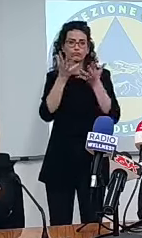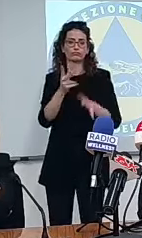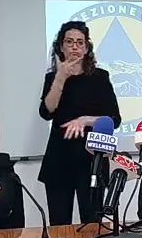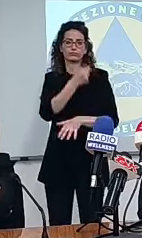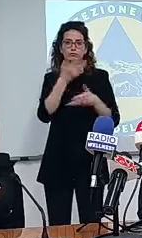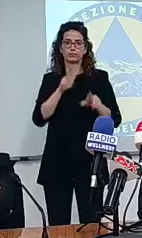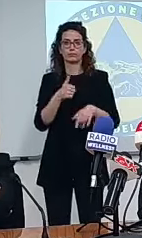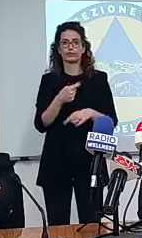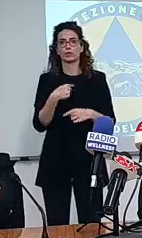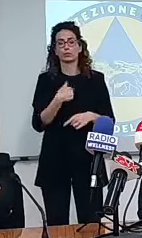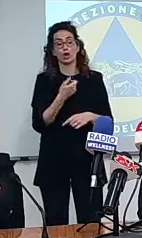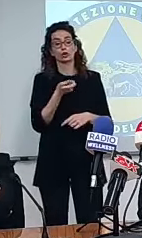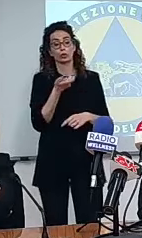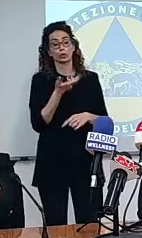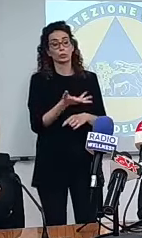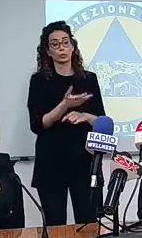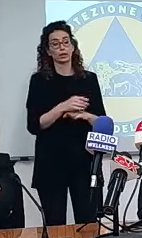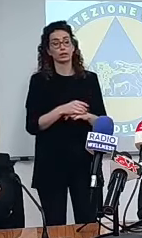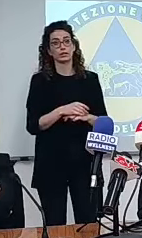sono abbastanza